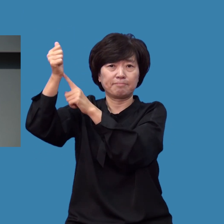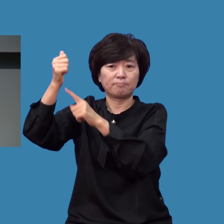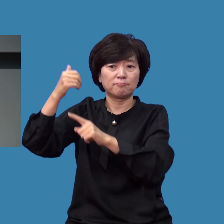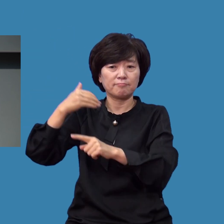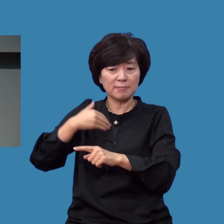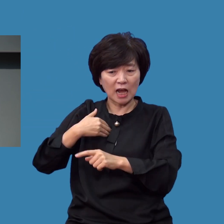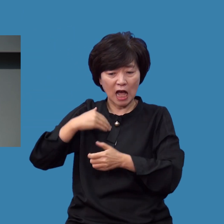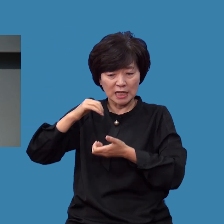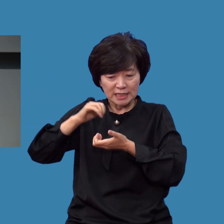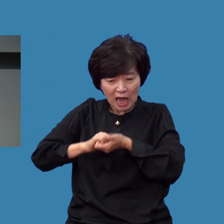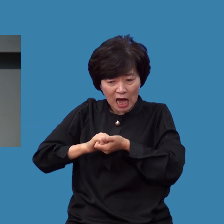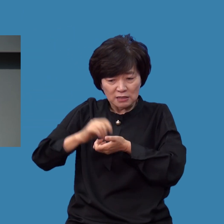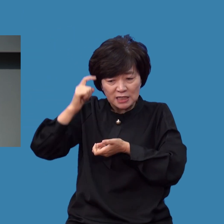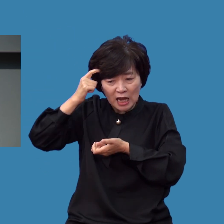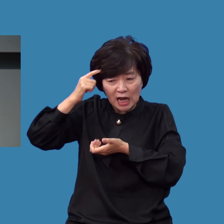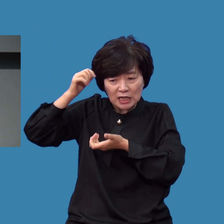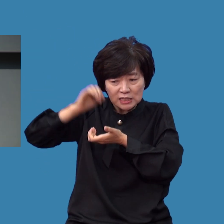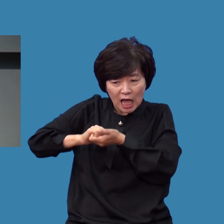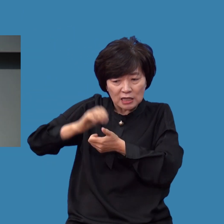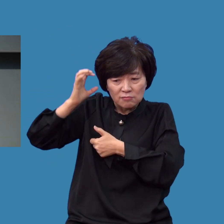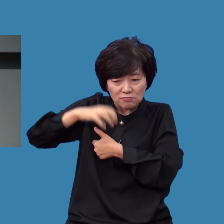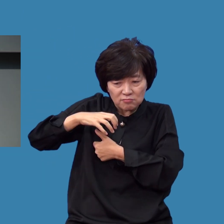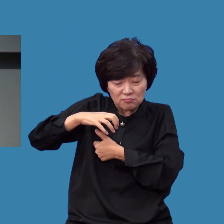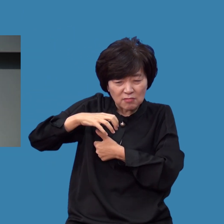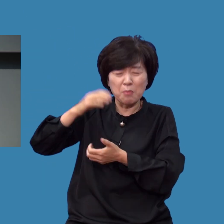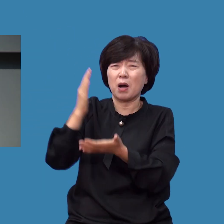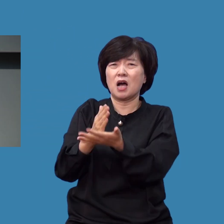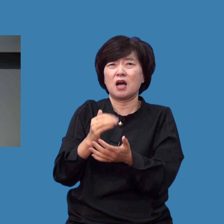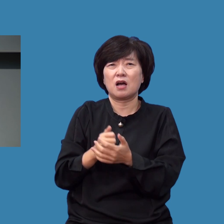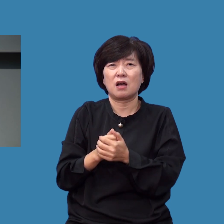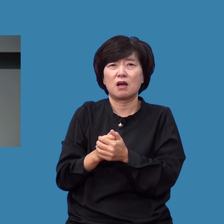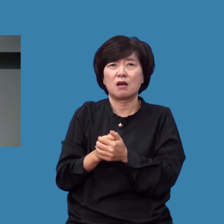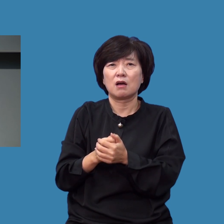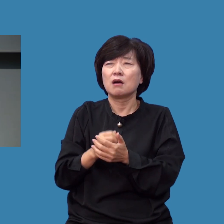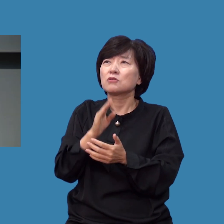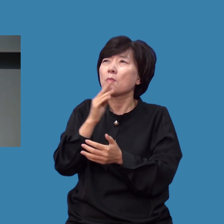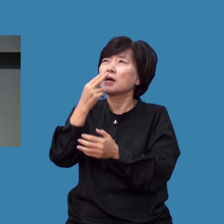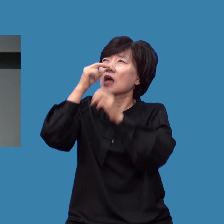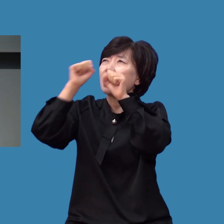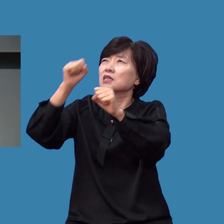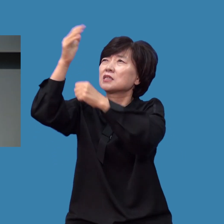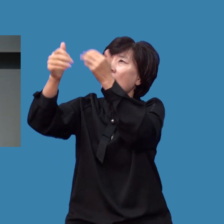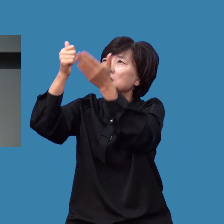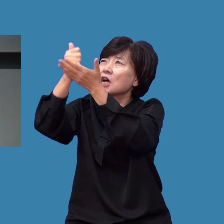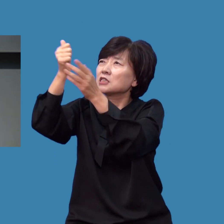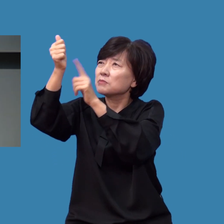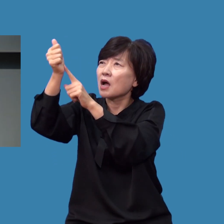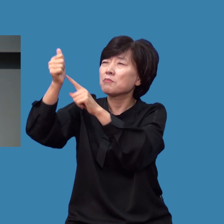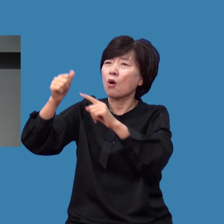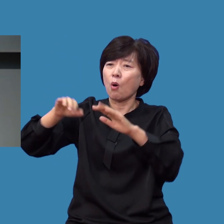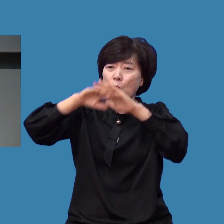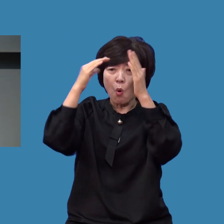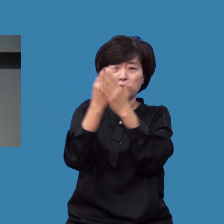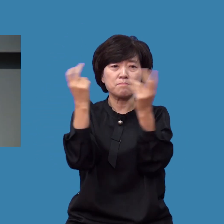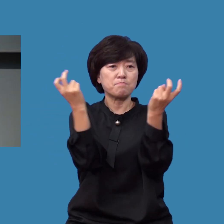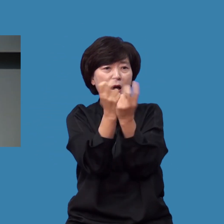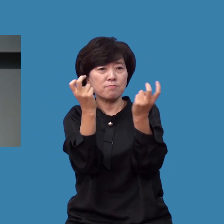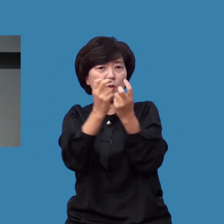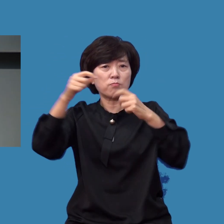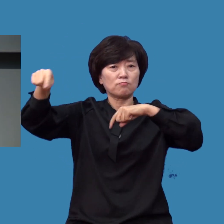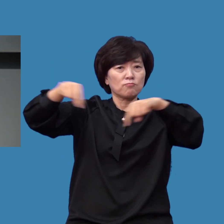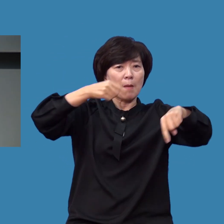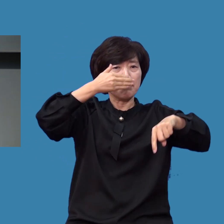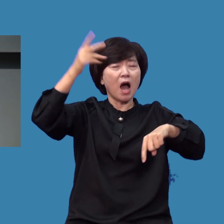될 이유가 뭐가 있어요? 정말 그분이 살아계시고 역사하시다면 모든 방법을 하나님 마음대로 쓰실 수 있는 거 아니에요?